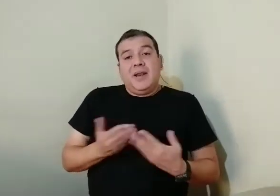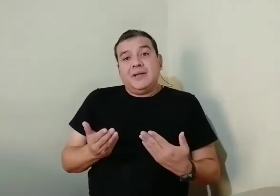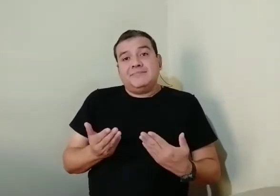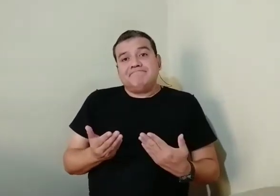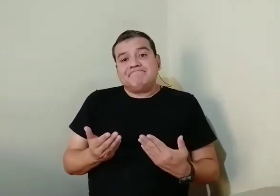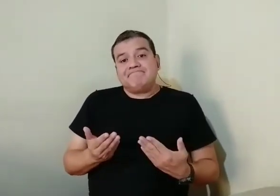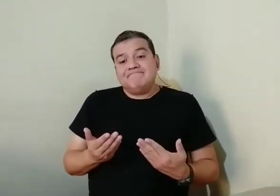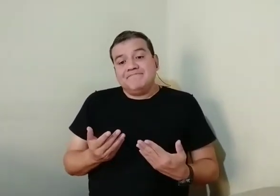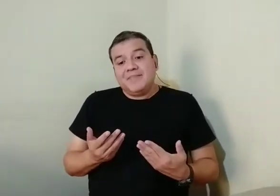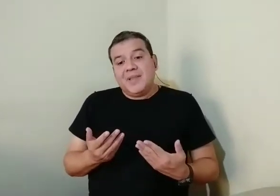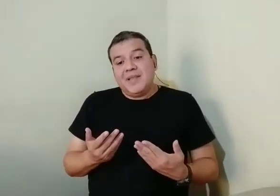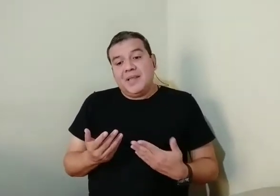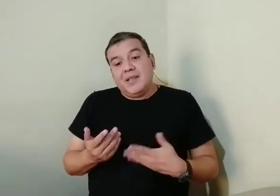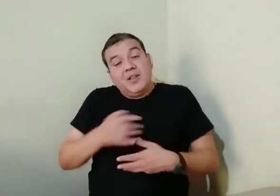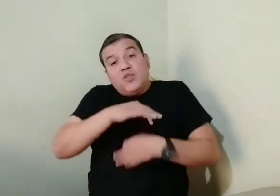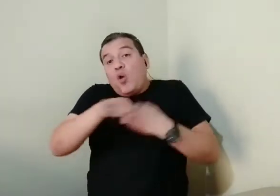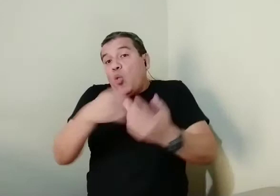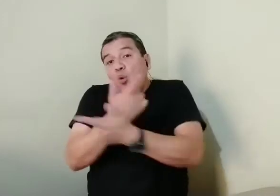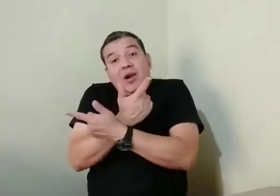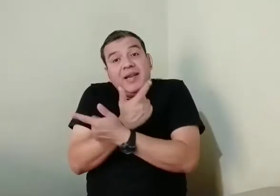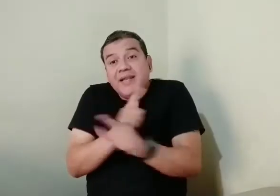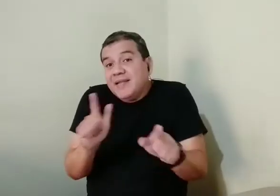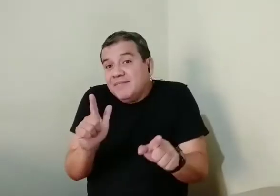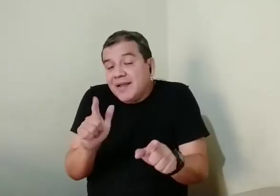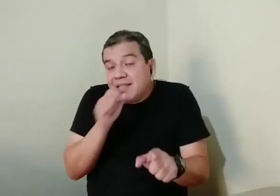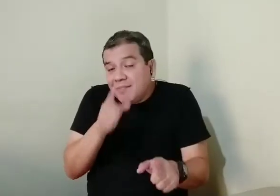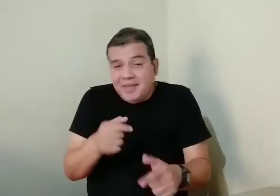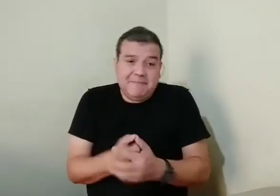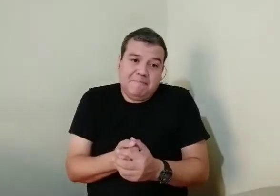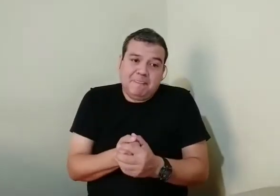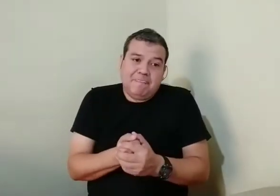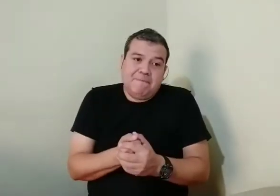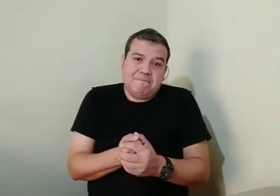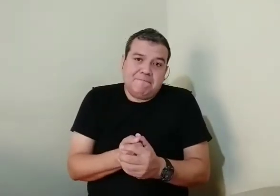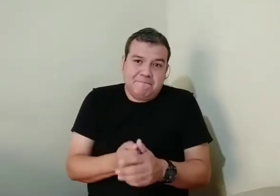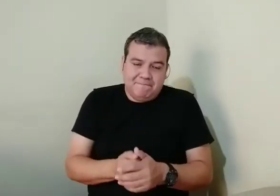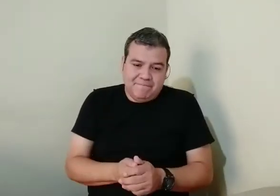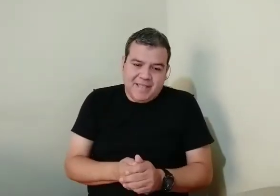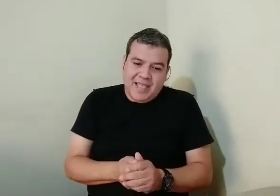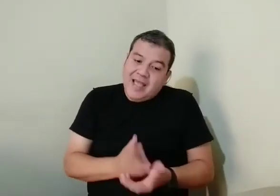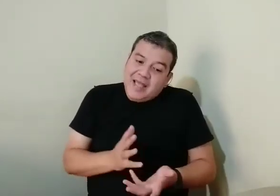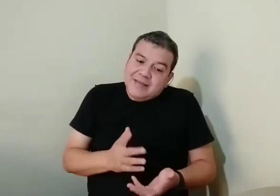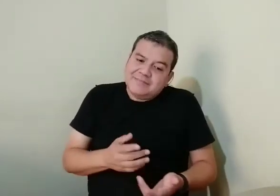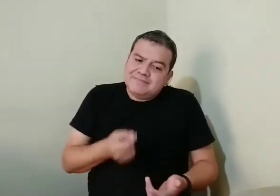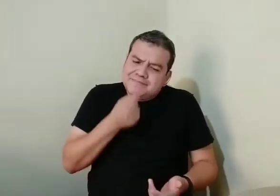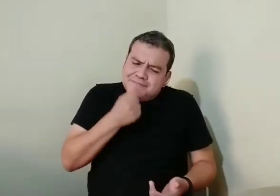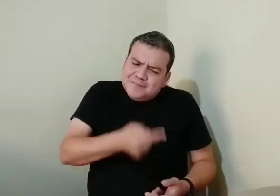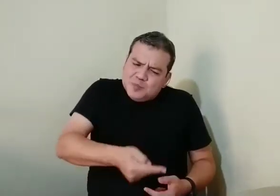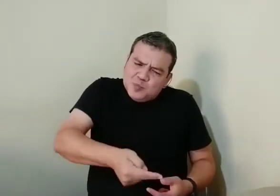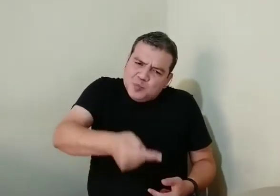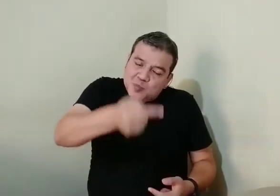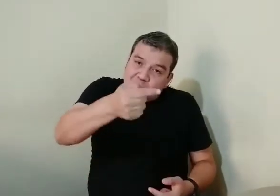Finalmente, cuando sean adultos, nuestros hijos tendrán que responder por sí mismos ante